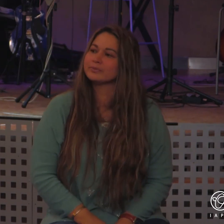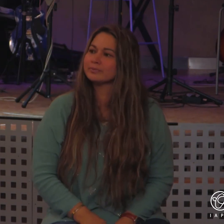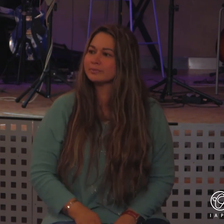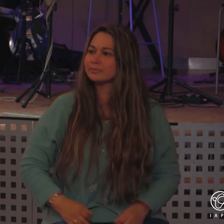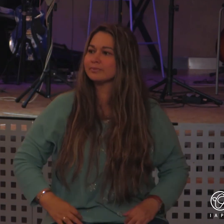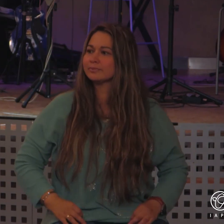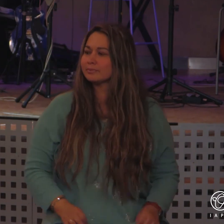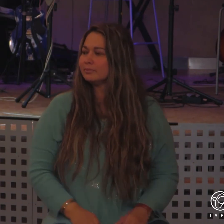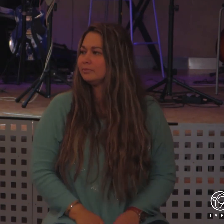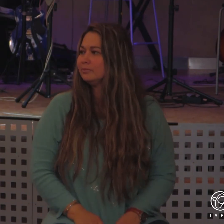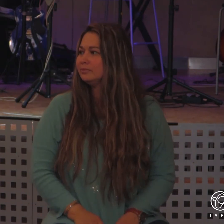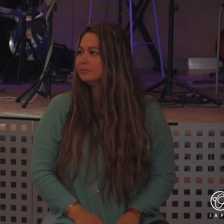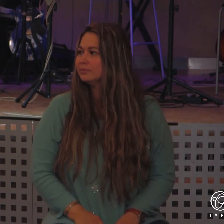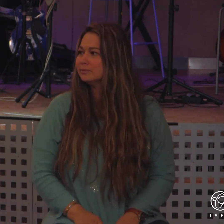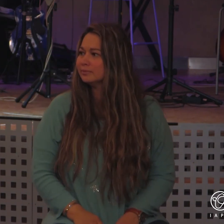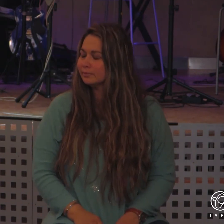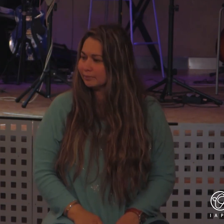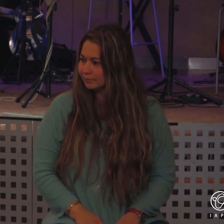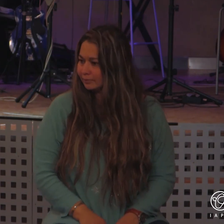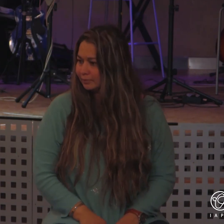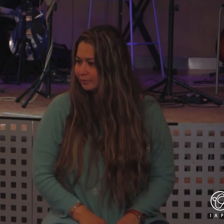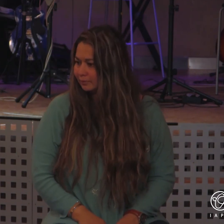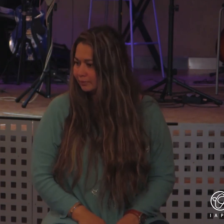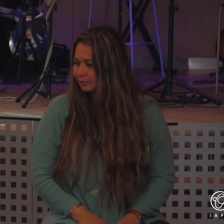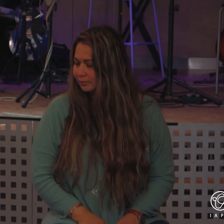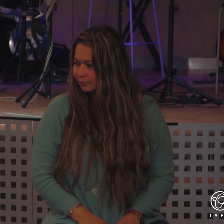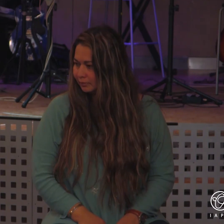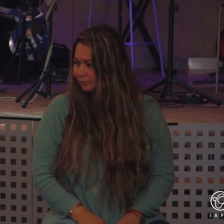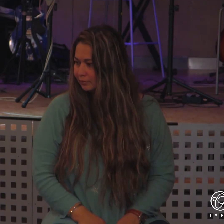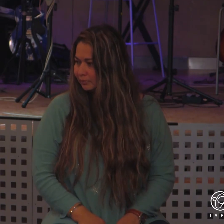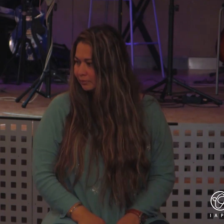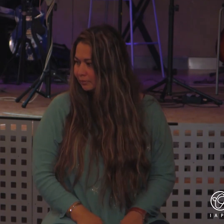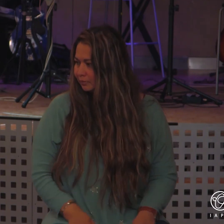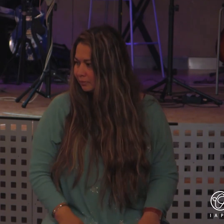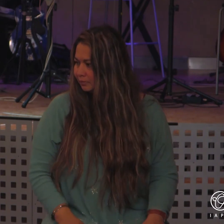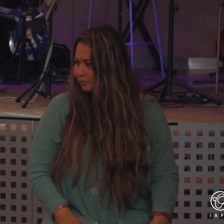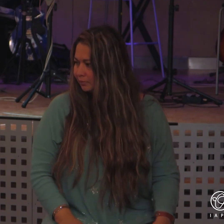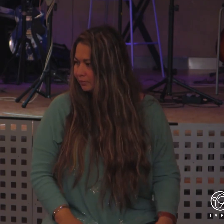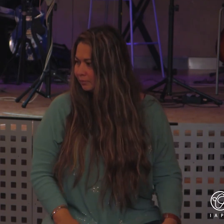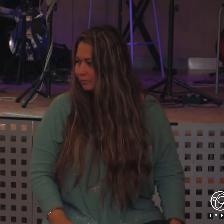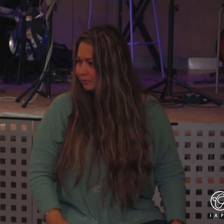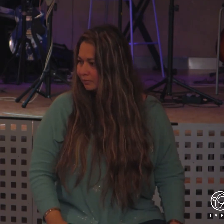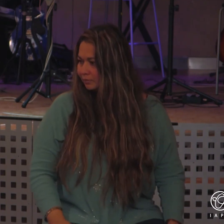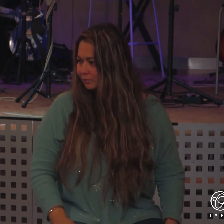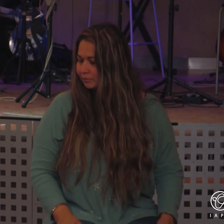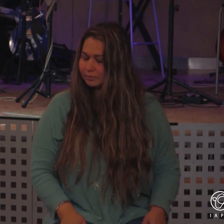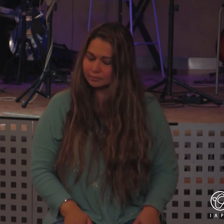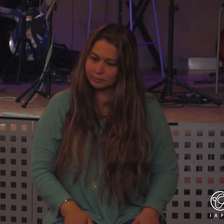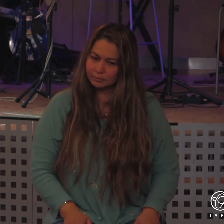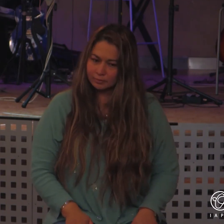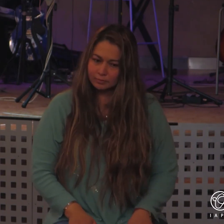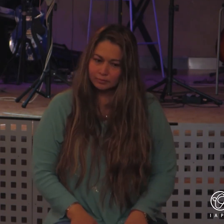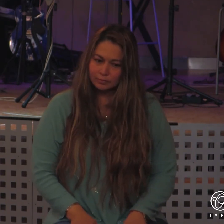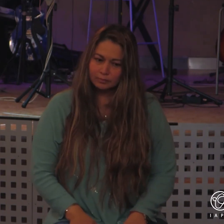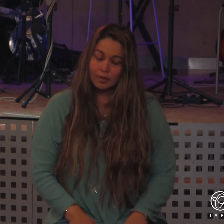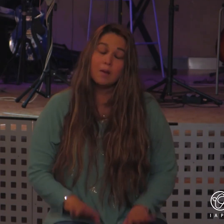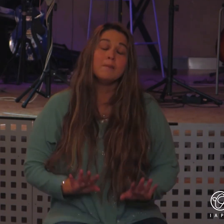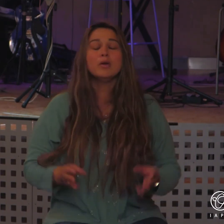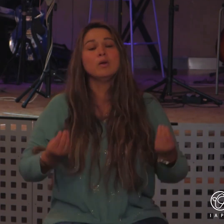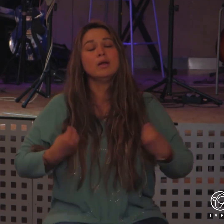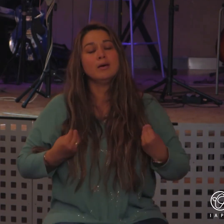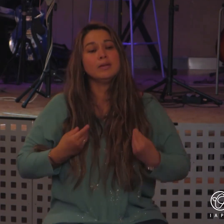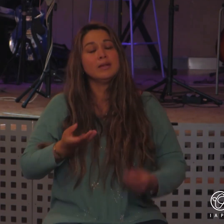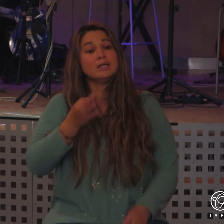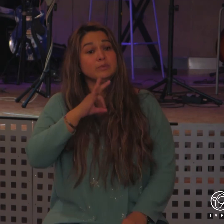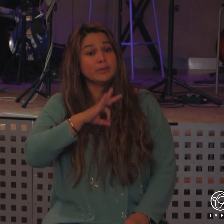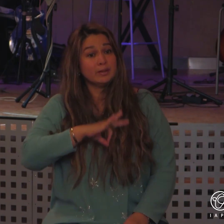soy capaz de existir. Y eso me enseña que efectivamente así he sido diseñado. Pero ojo, en plan vida